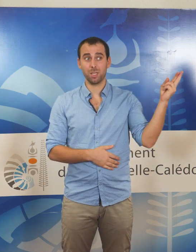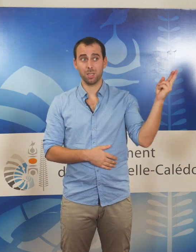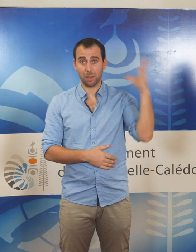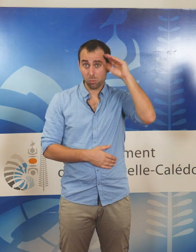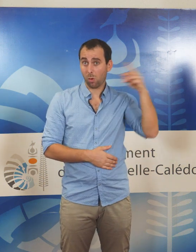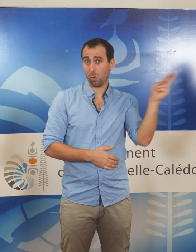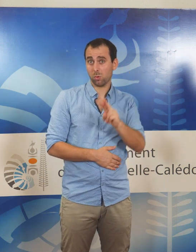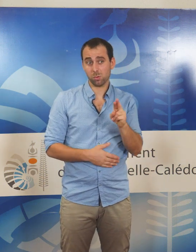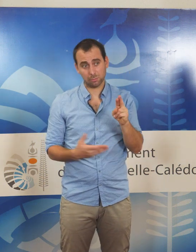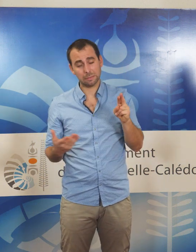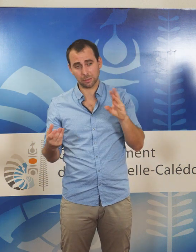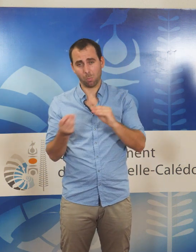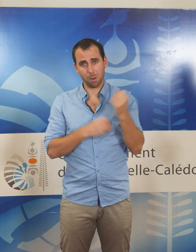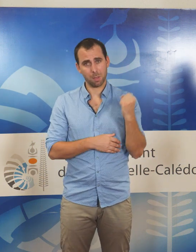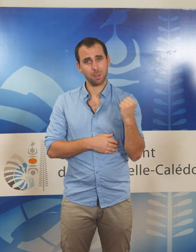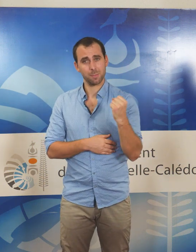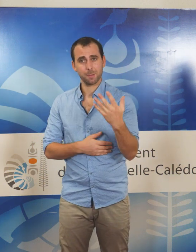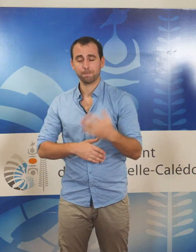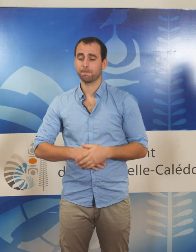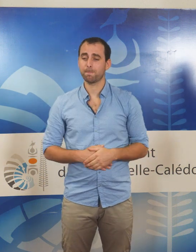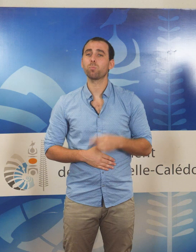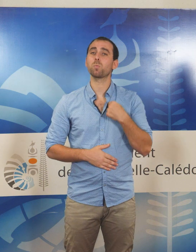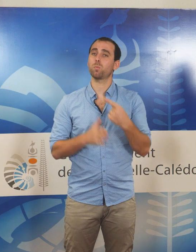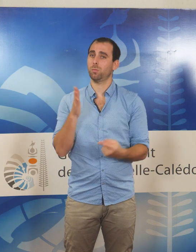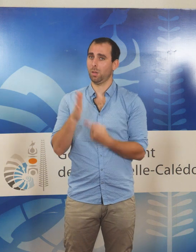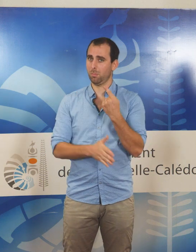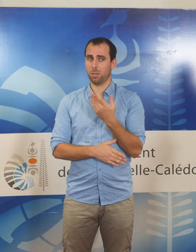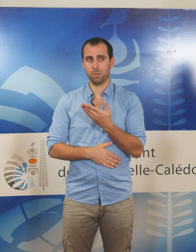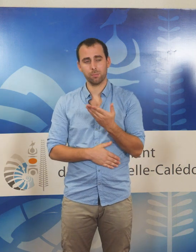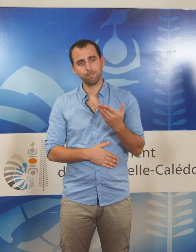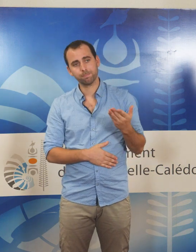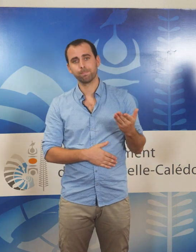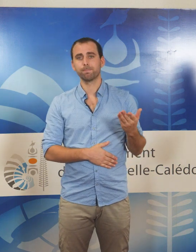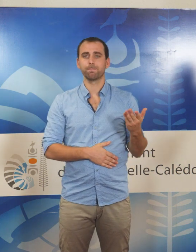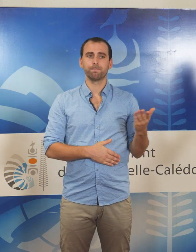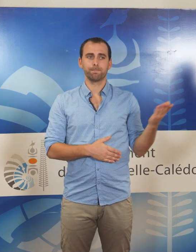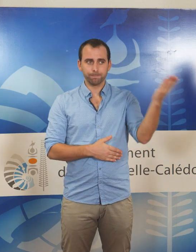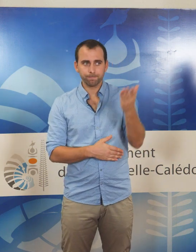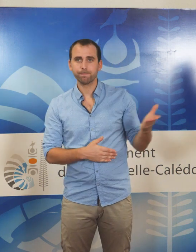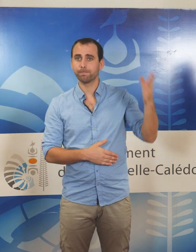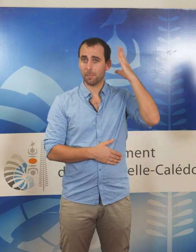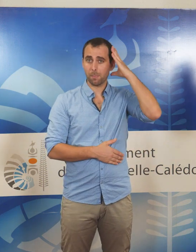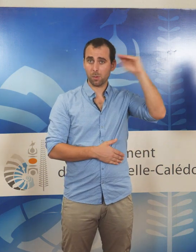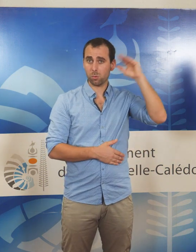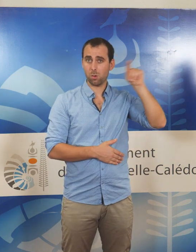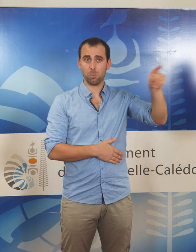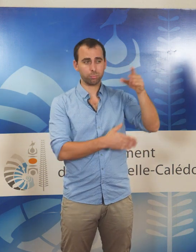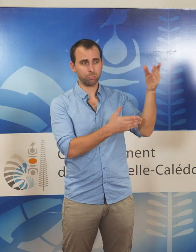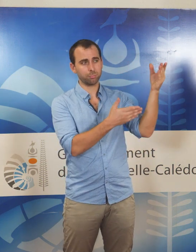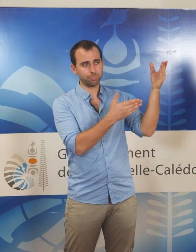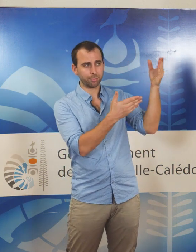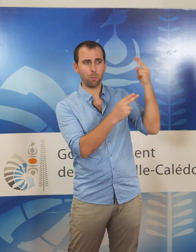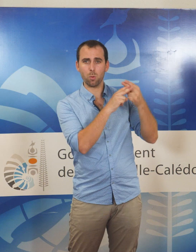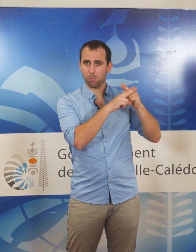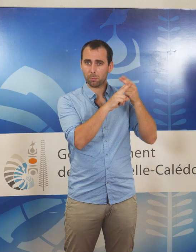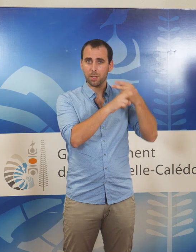Donc, je répète, je les engage. Alors, ils sont répertoriés plus particulièrement auprès de la Maison de la Nouvelle-Calédonie. Mais